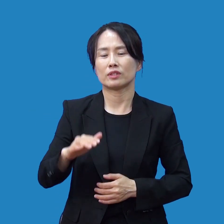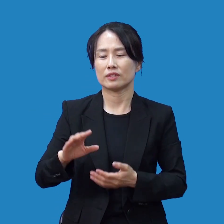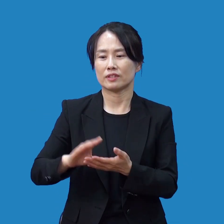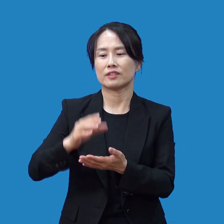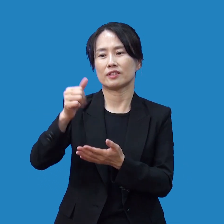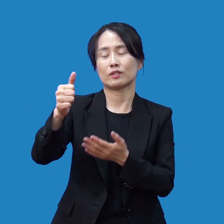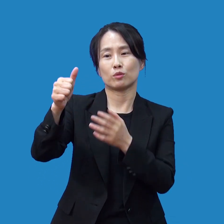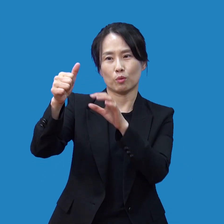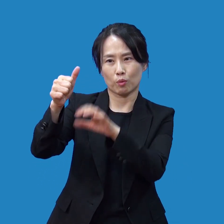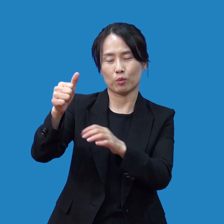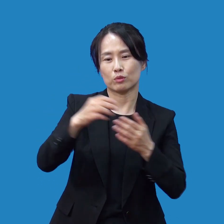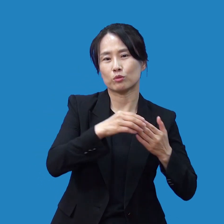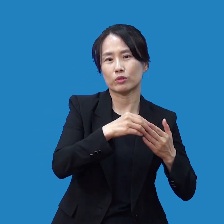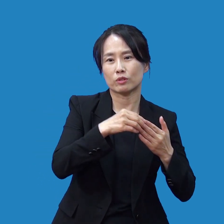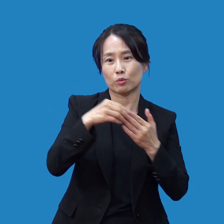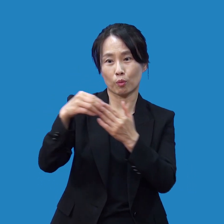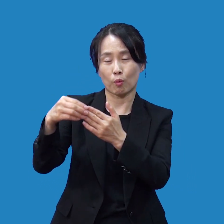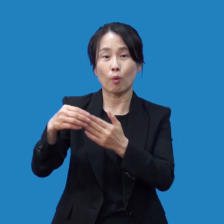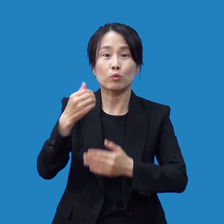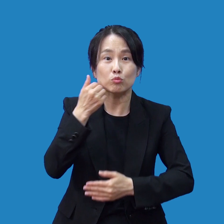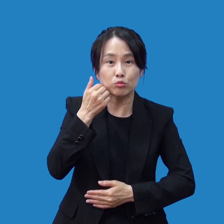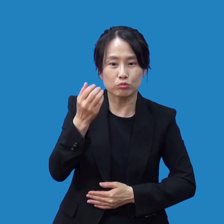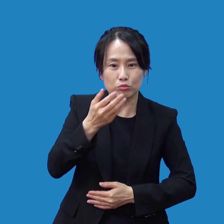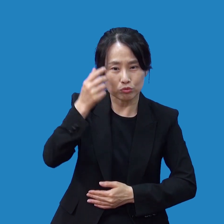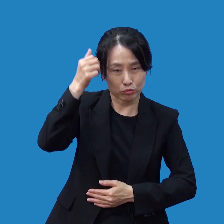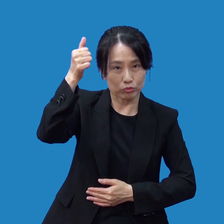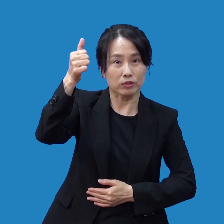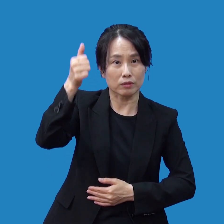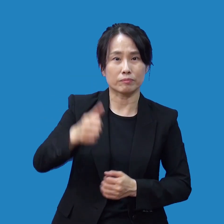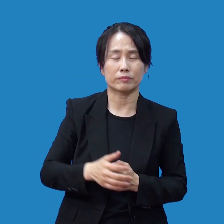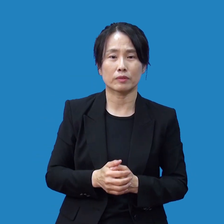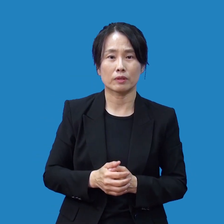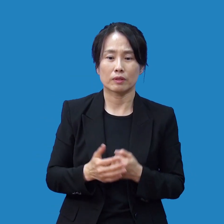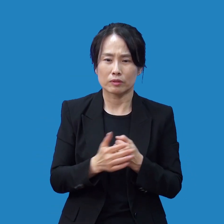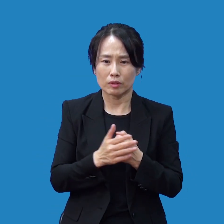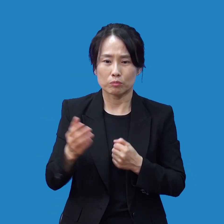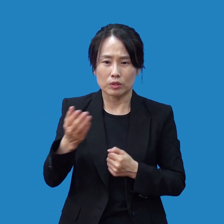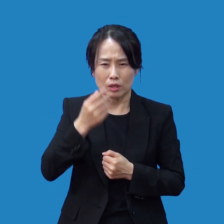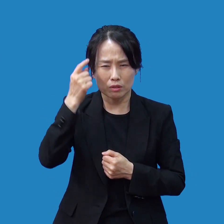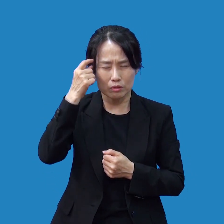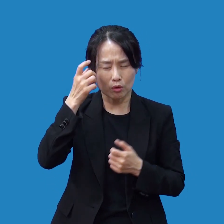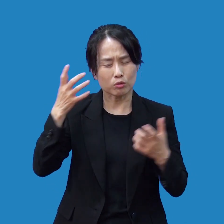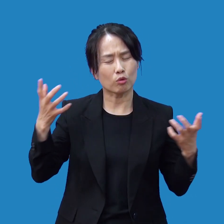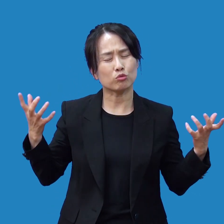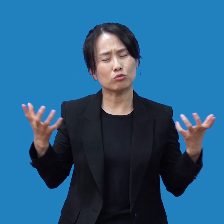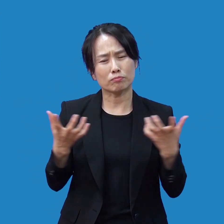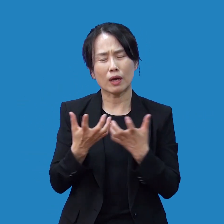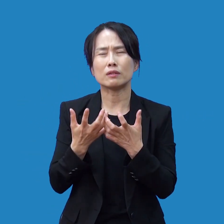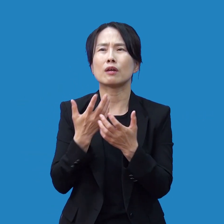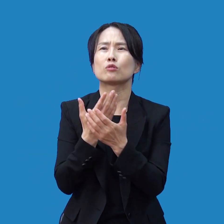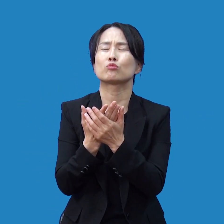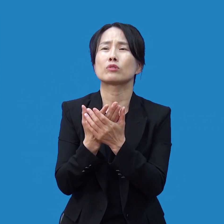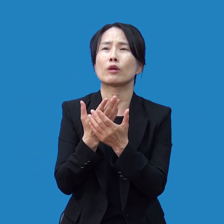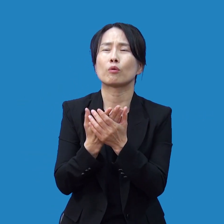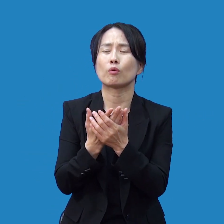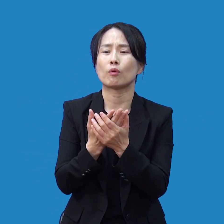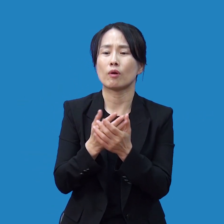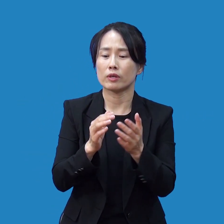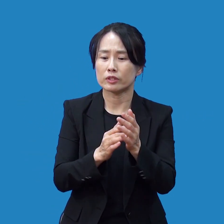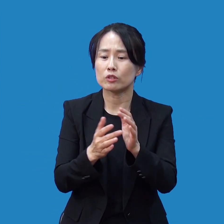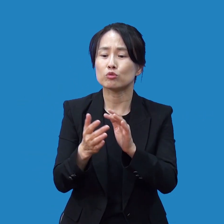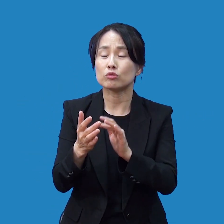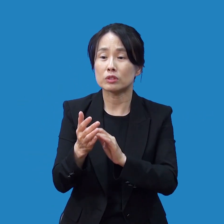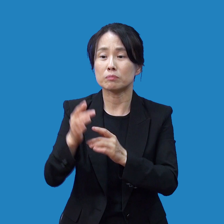인도하십니다. 그러므로 우리 성도들은 진정한 성령 충만을 구하며 예수님을 아는 일에